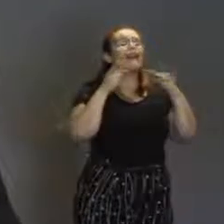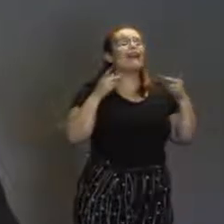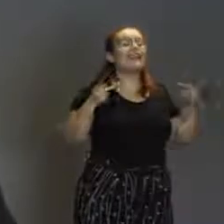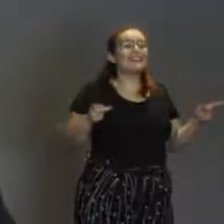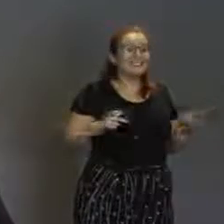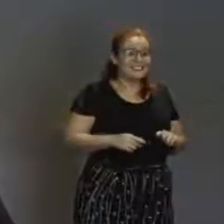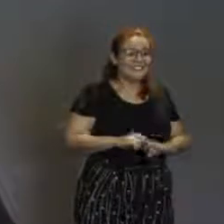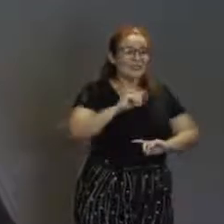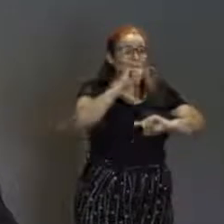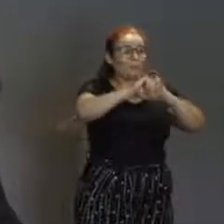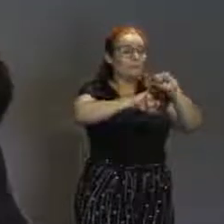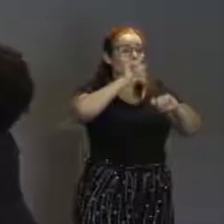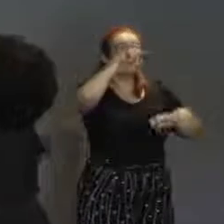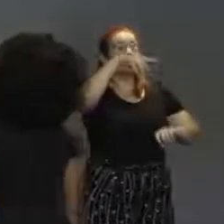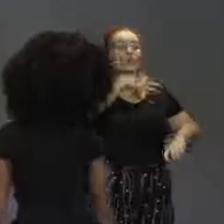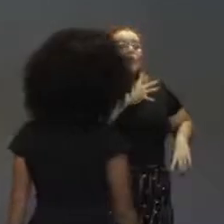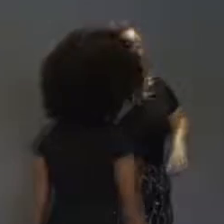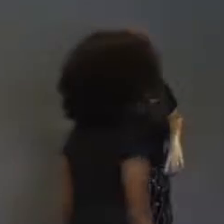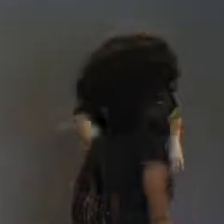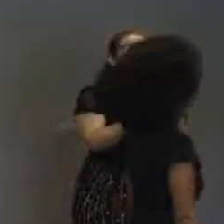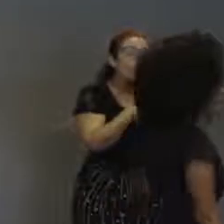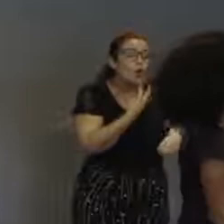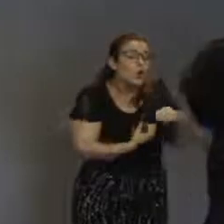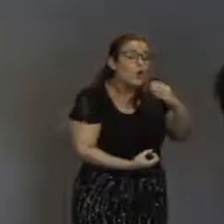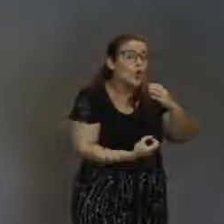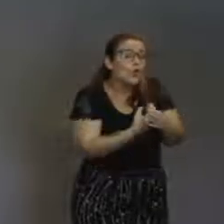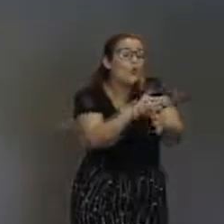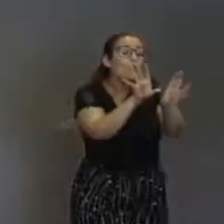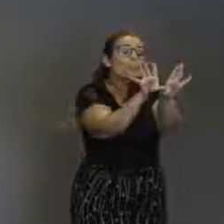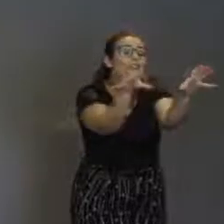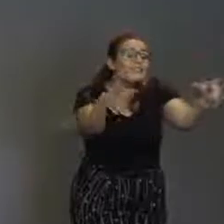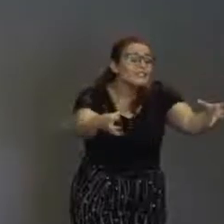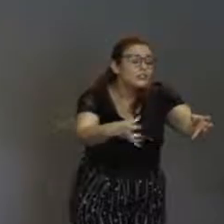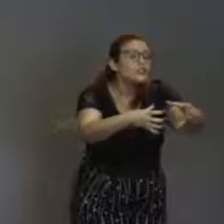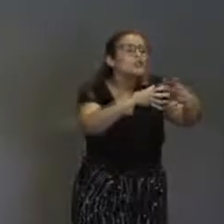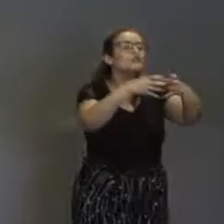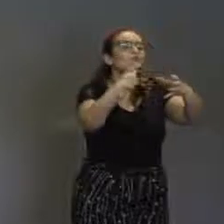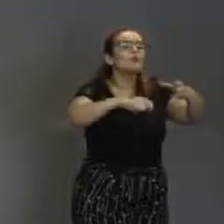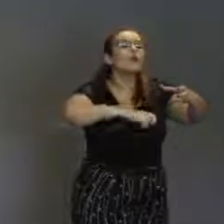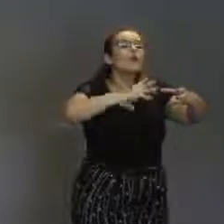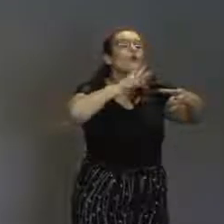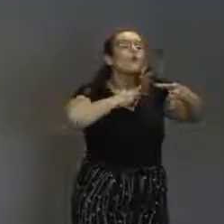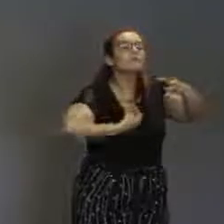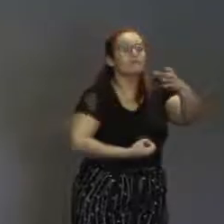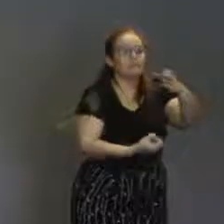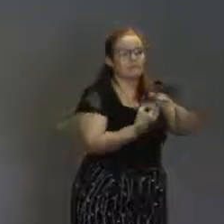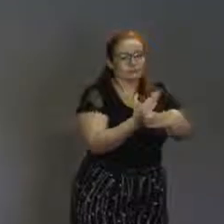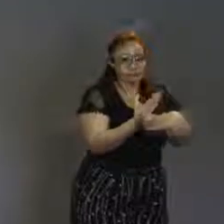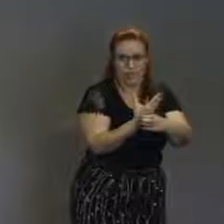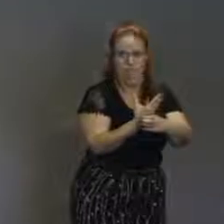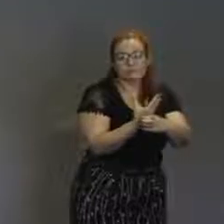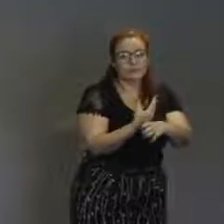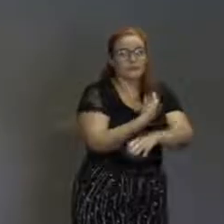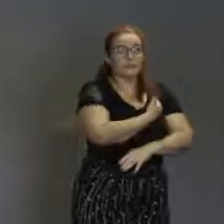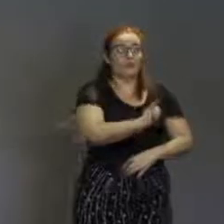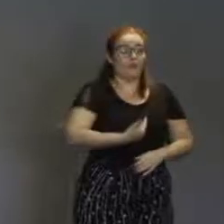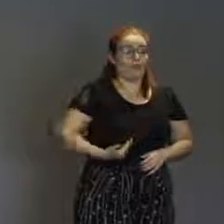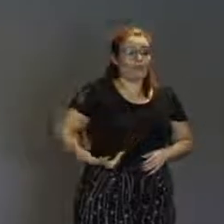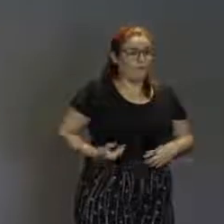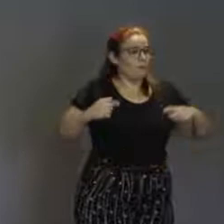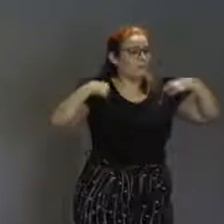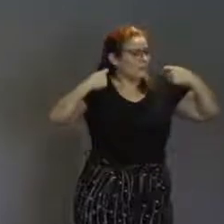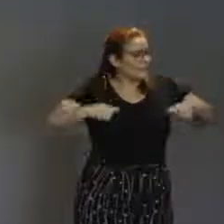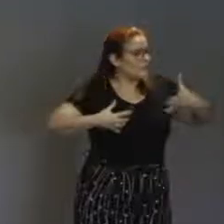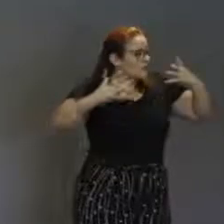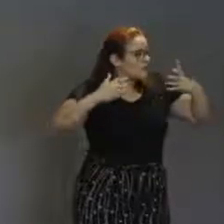que é a construção do conhecimento coletivo, a construção coletiva do conhecimento. O governo precisa admitir, para